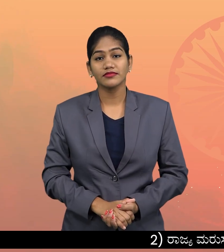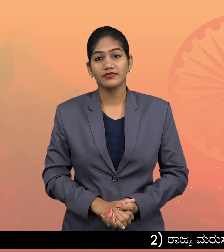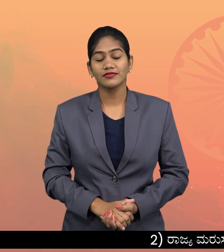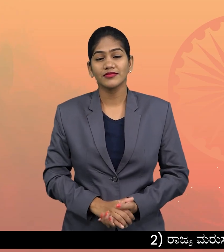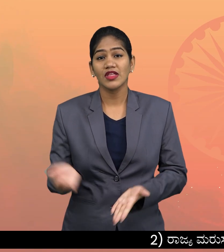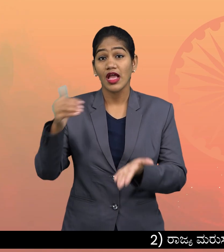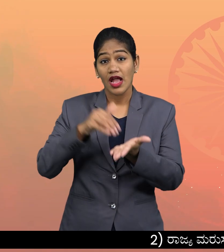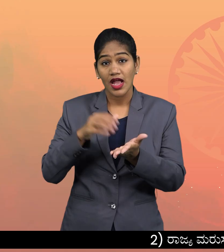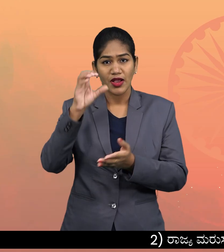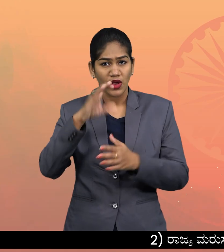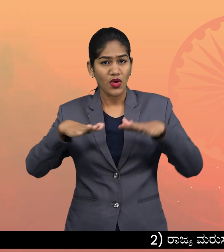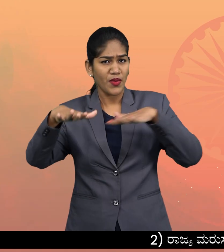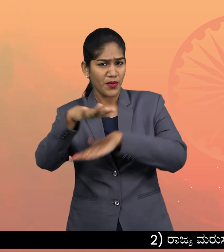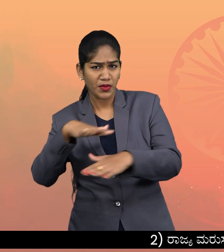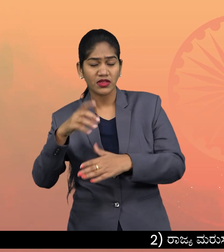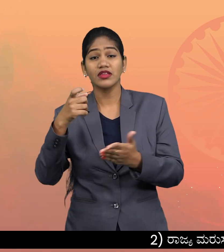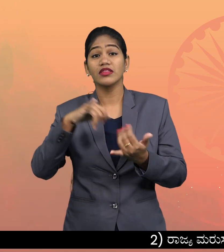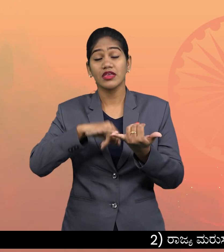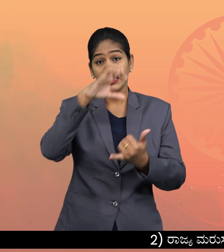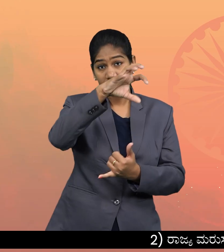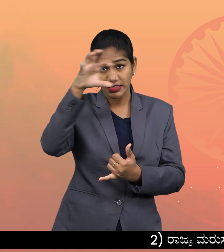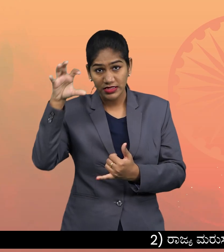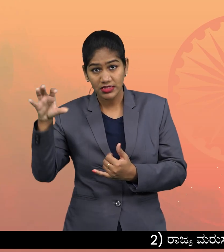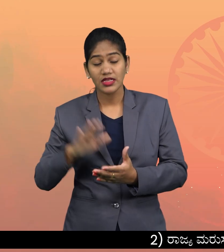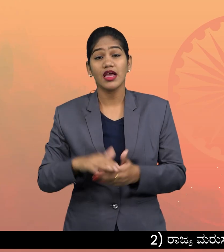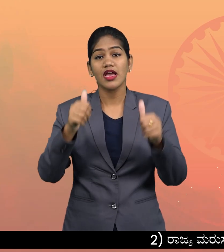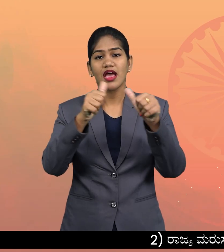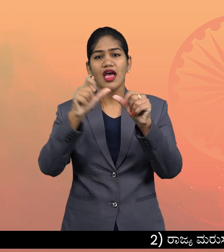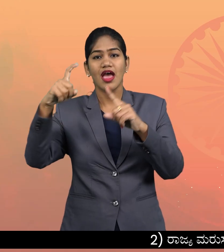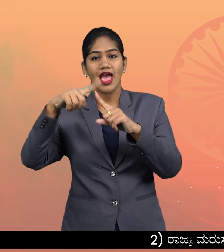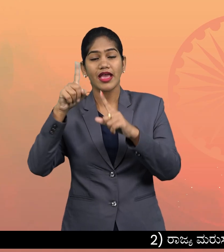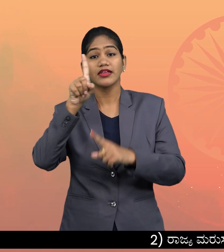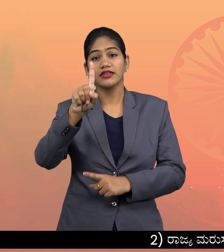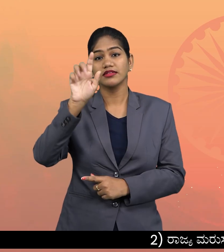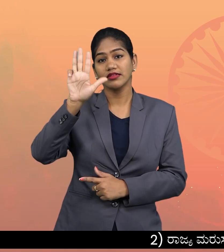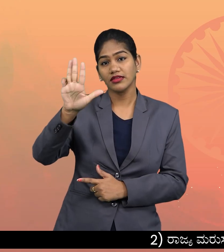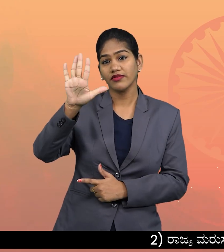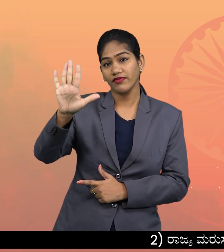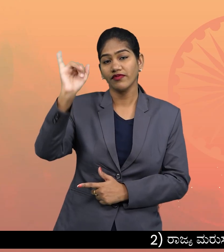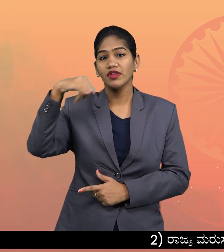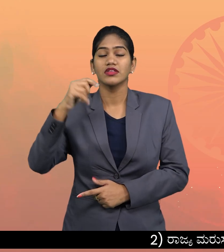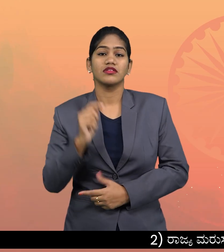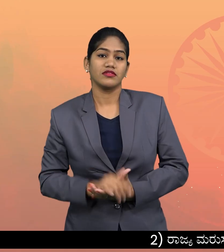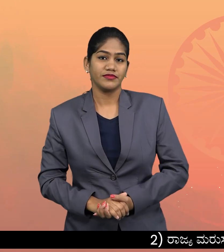2. ರಾಜ್ಯ ಮರು ಸಂಘಟನೆ ಕಾಯಿದೆ 1956.